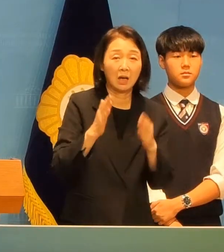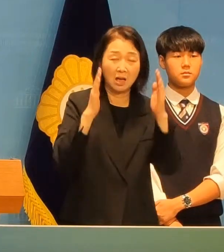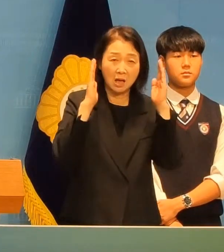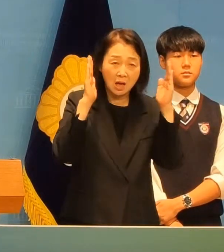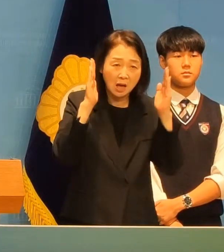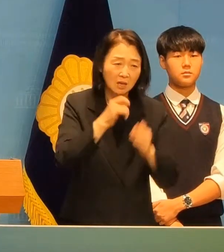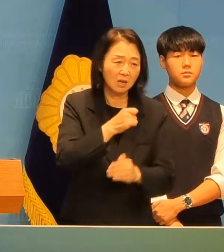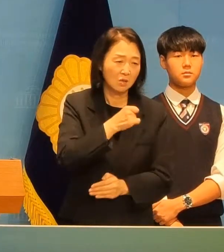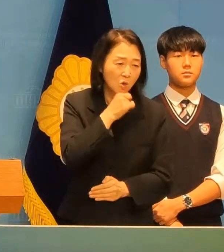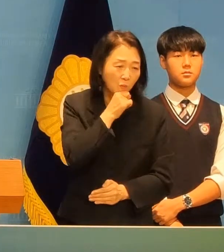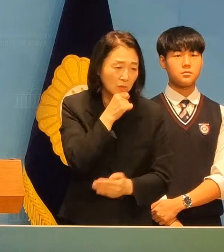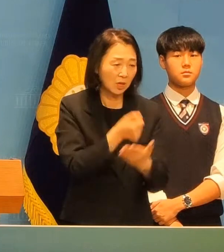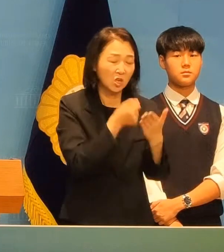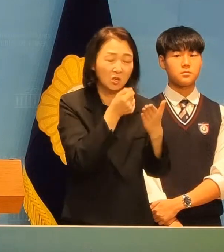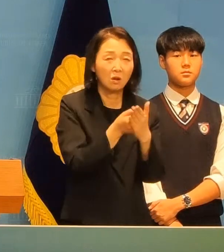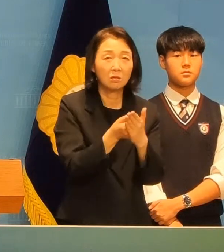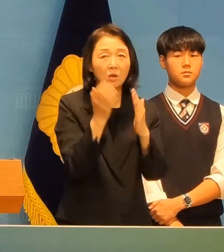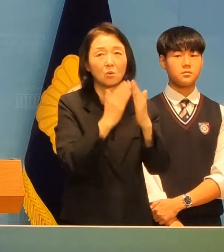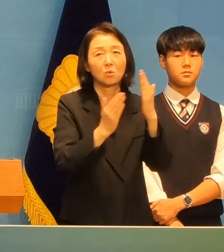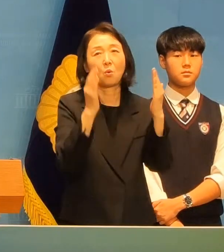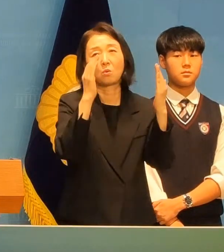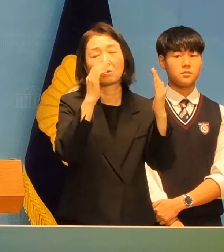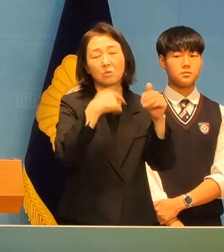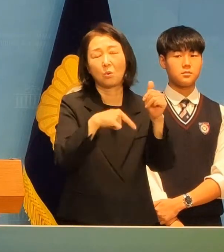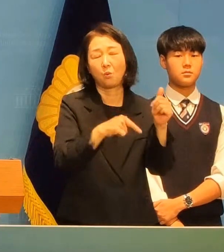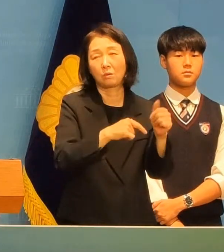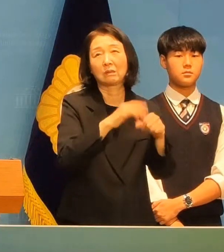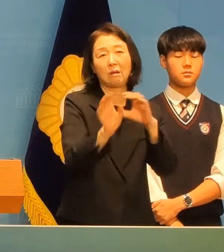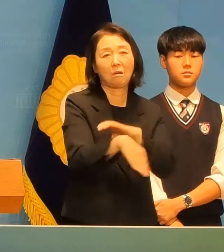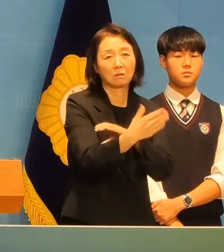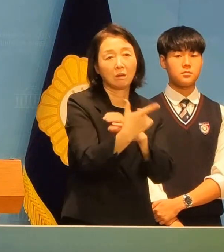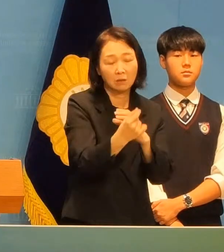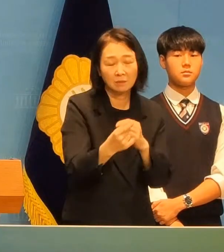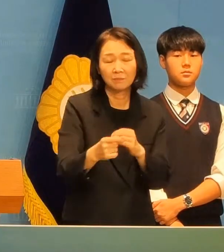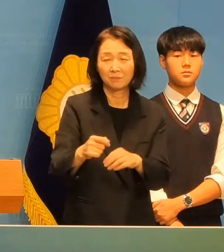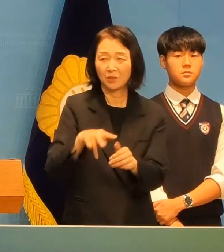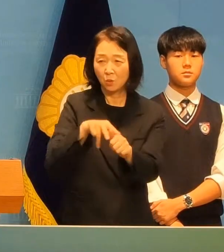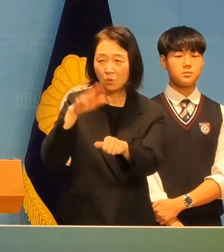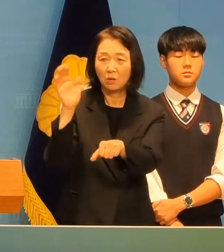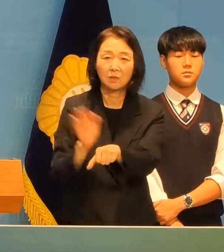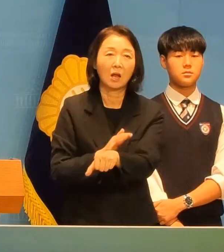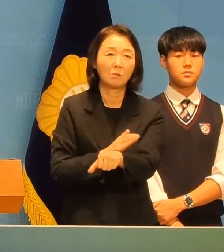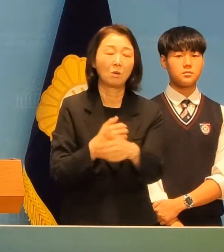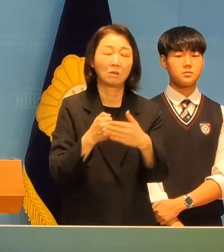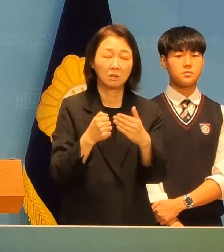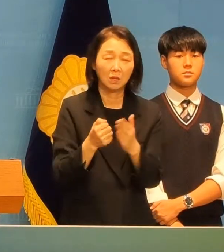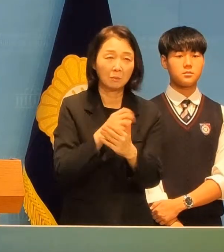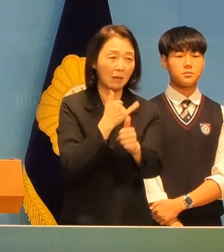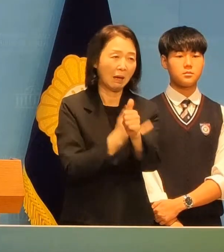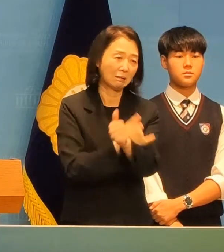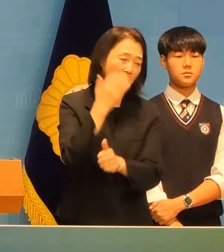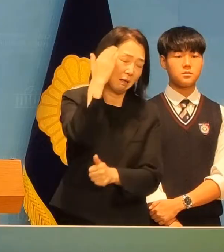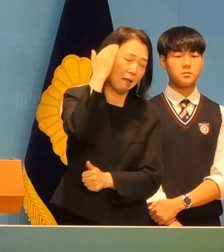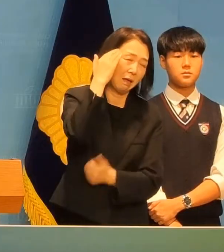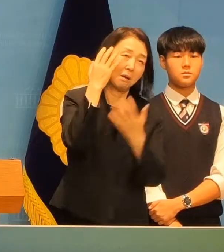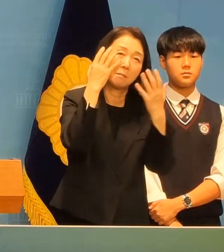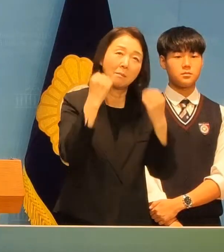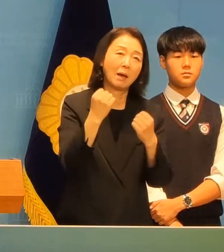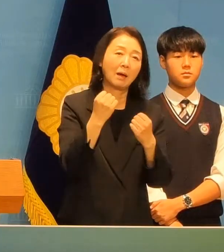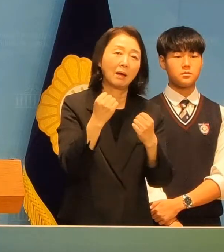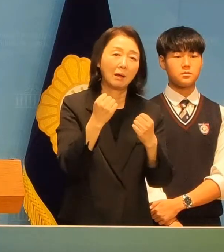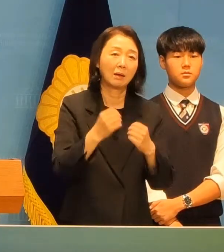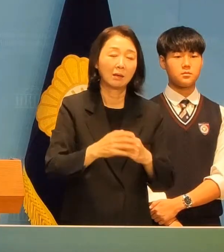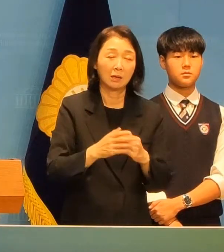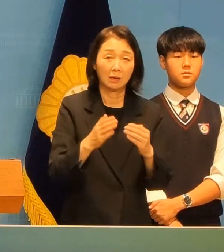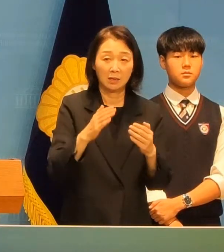결정되는 무너진 공교육, 잘못된 정보를 바탕으로 무차별적으로 공격받는 학생 인권, 학교를 벗어난